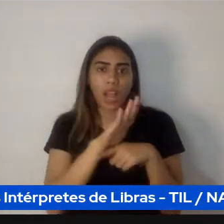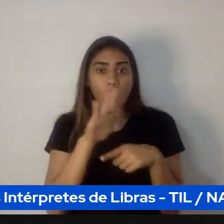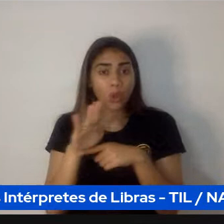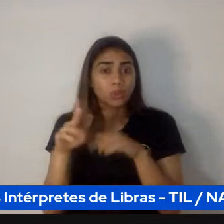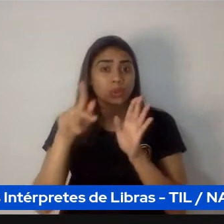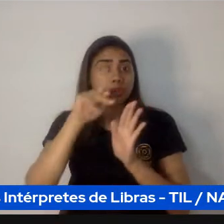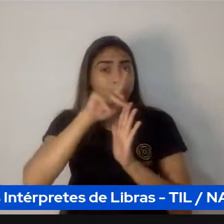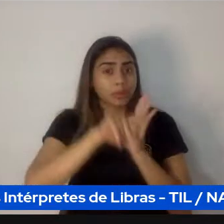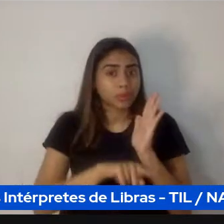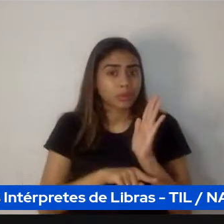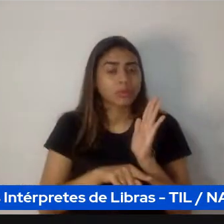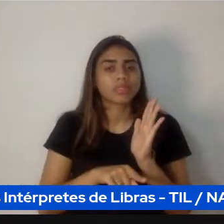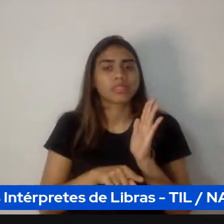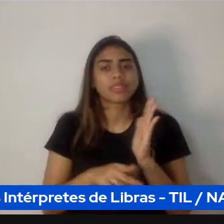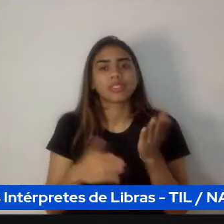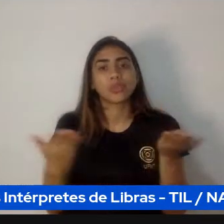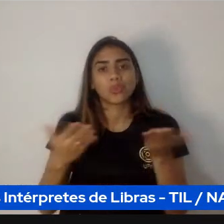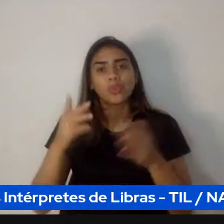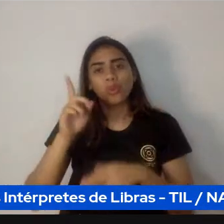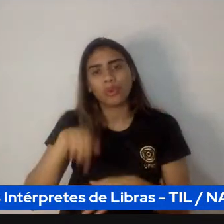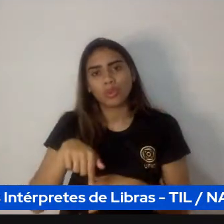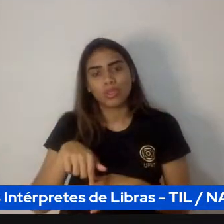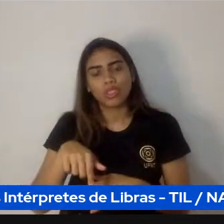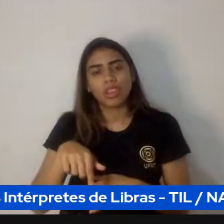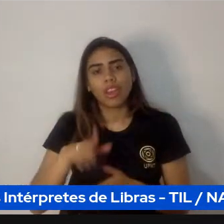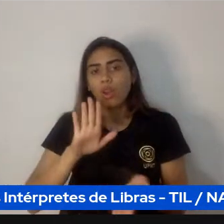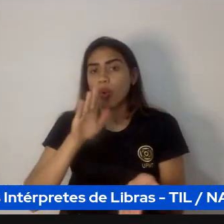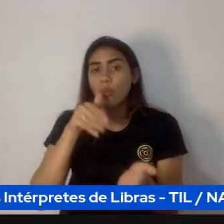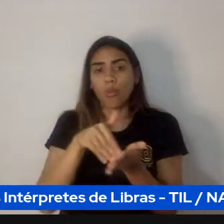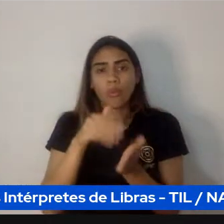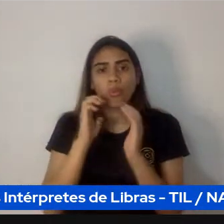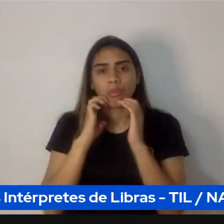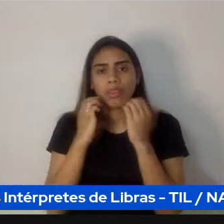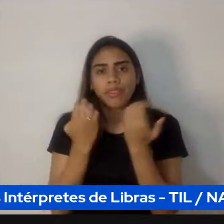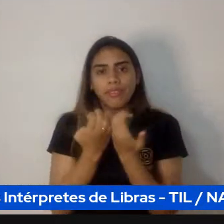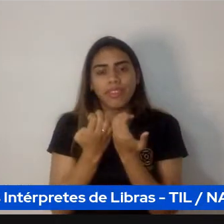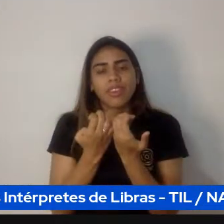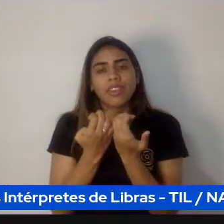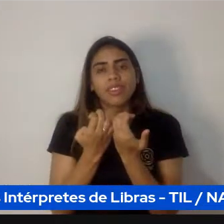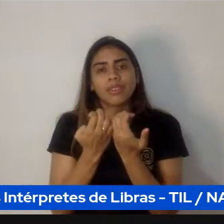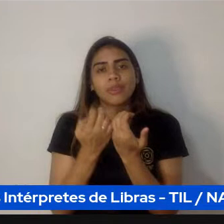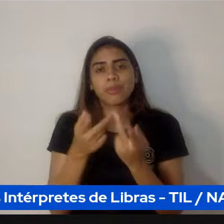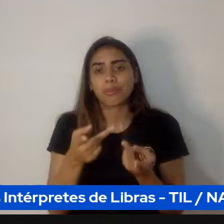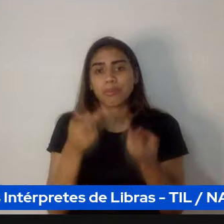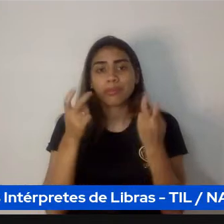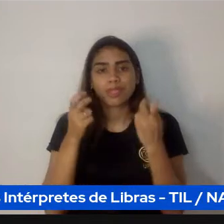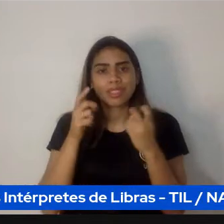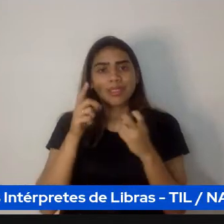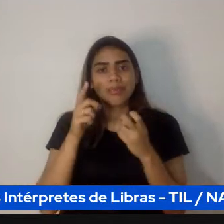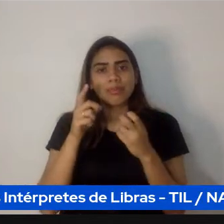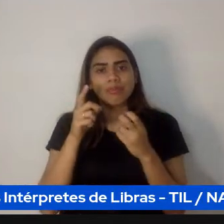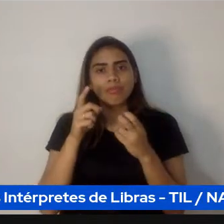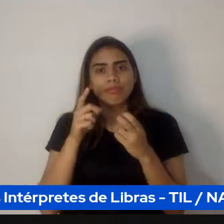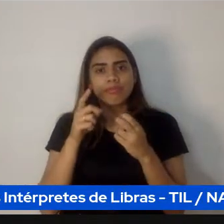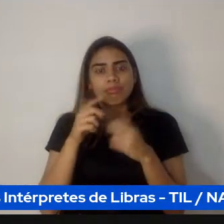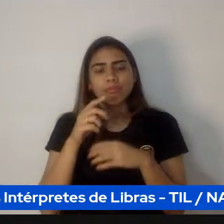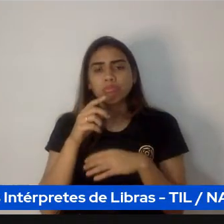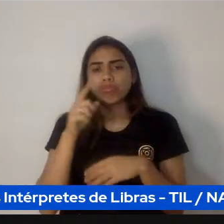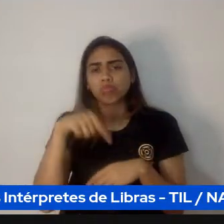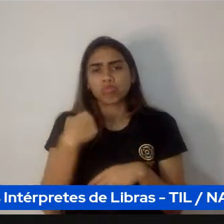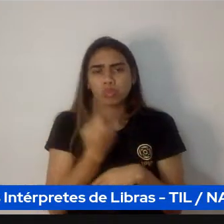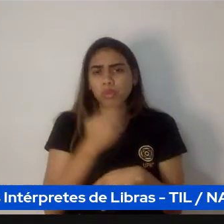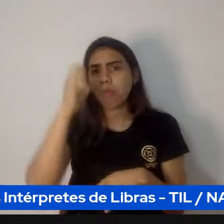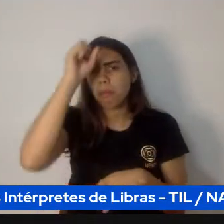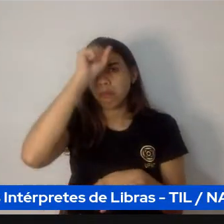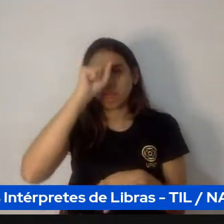bem, bem bacana, muito aprendizado, né, as outras que a gente participou. E é um momento mesmo